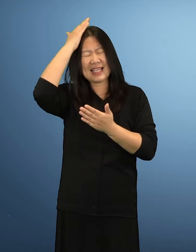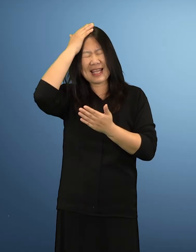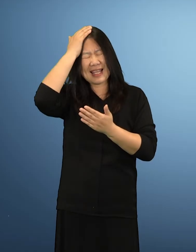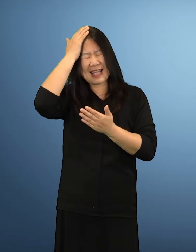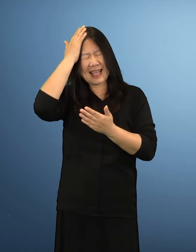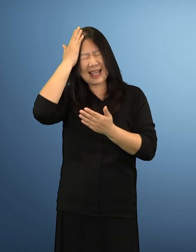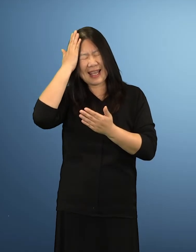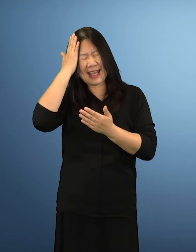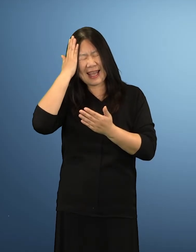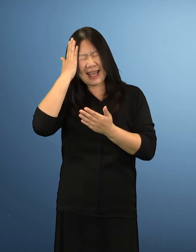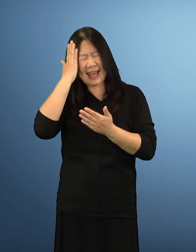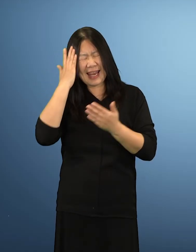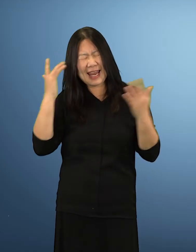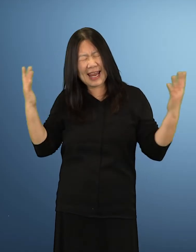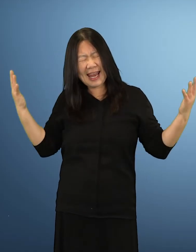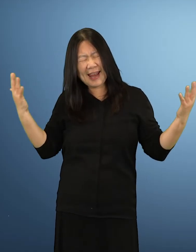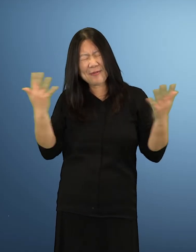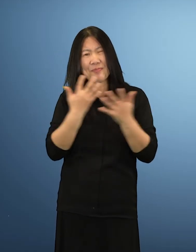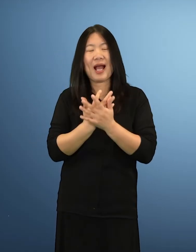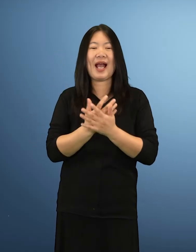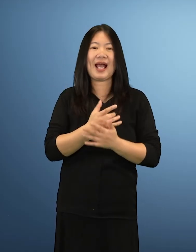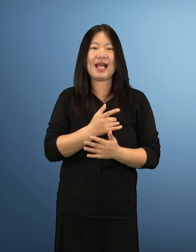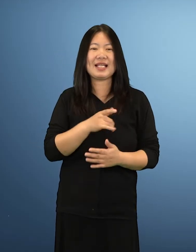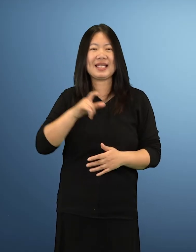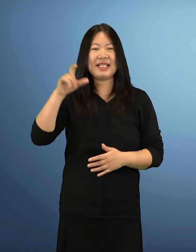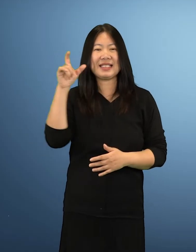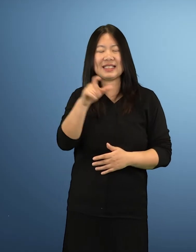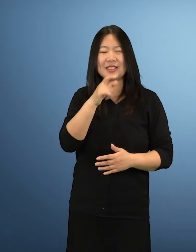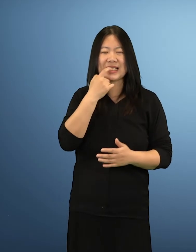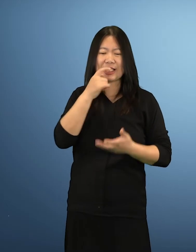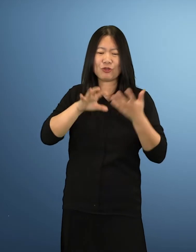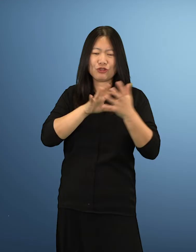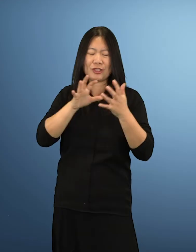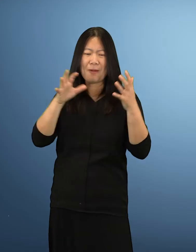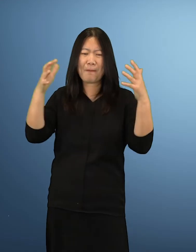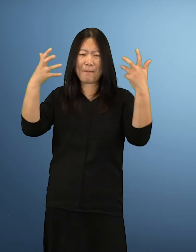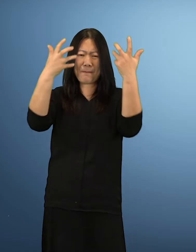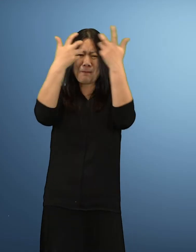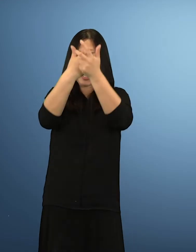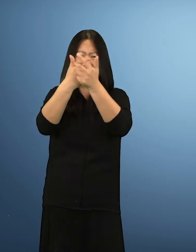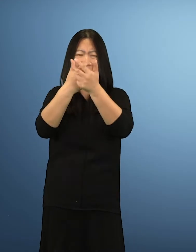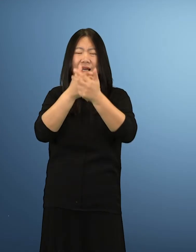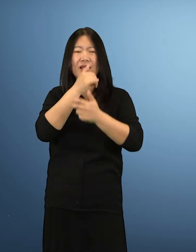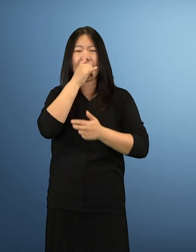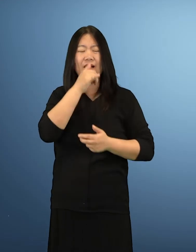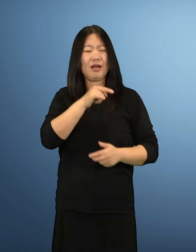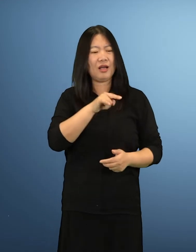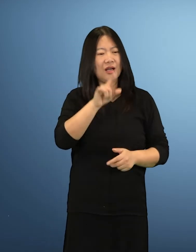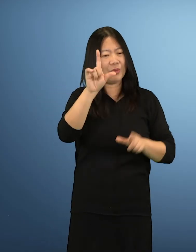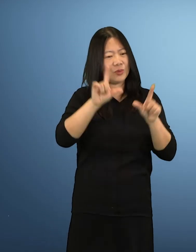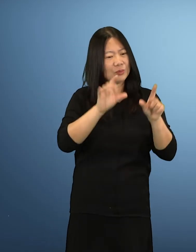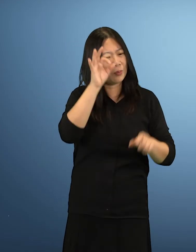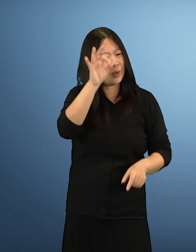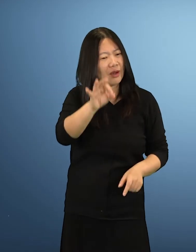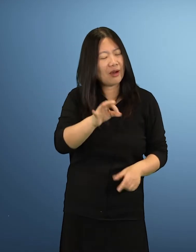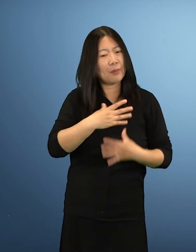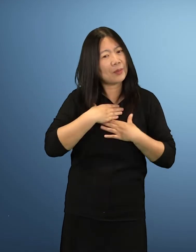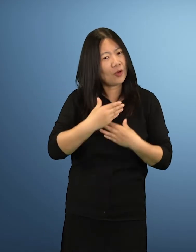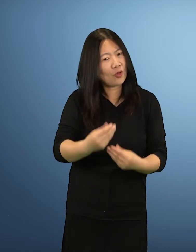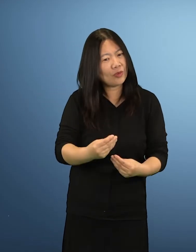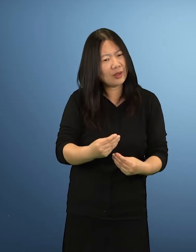날이요 짙은 구름이 덮인 날이라. 뭔가 조짐이 불길합니까? 아니면